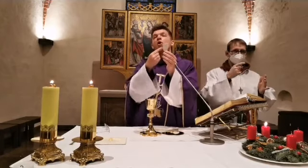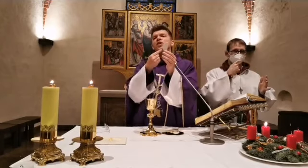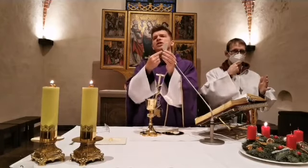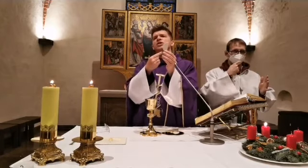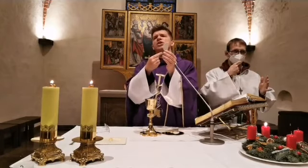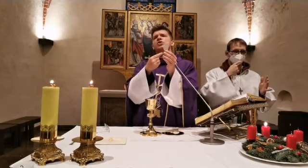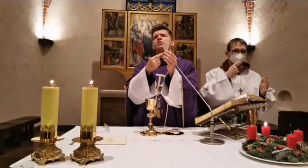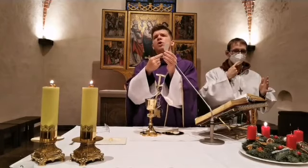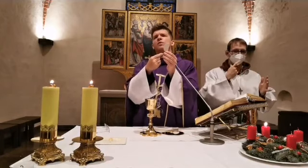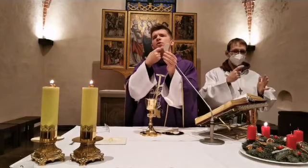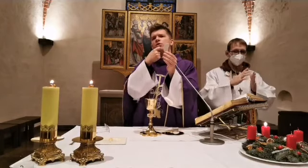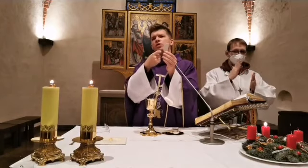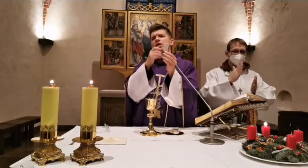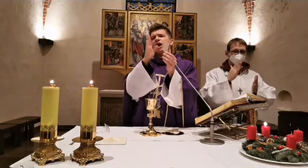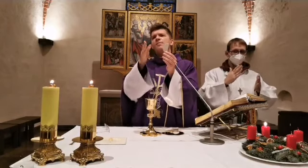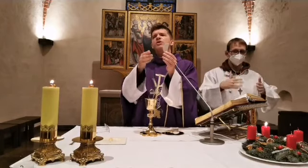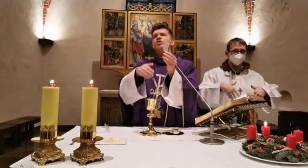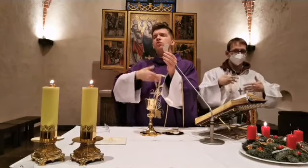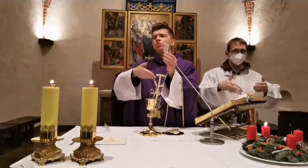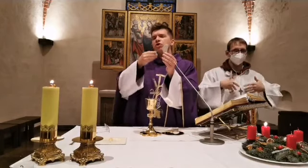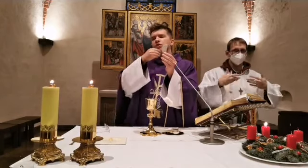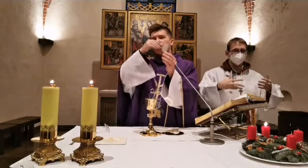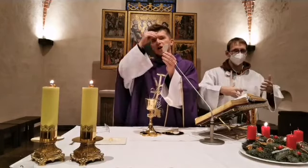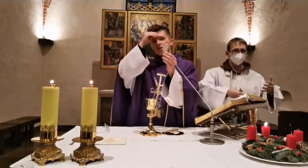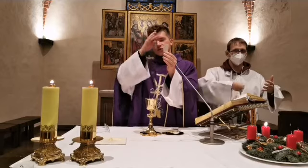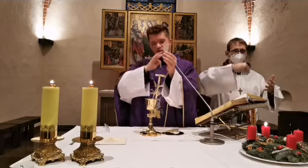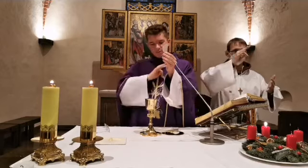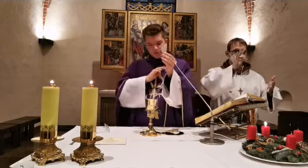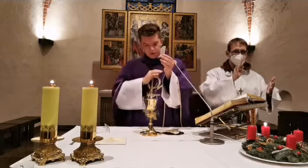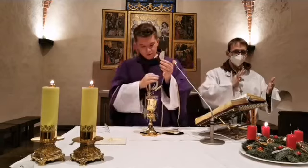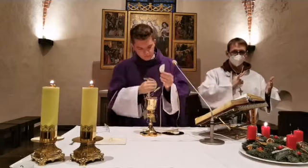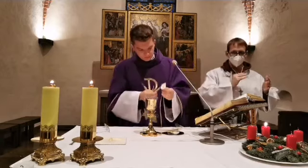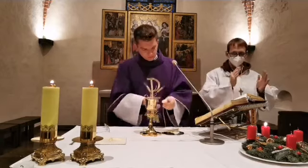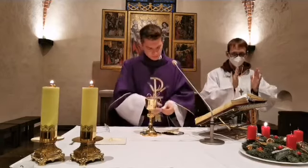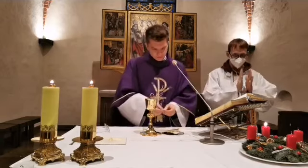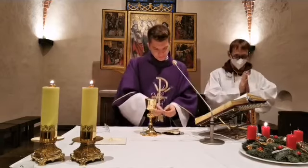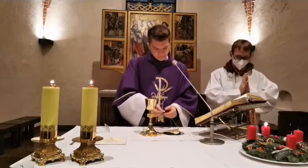ale powiedz tylko słowo, a będzie uzdrowiona dusza.